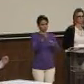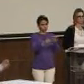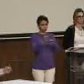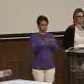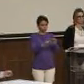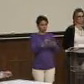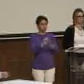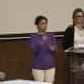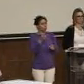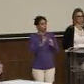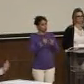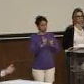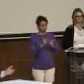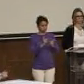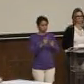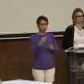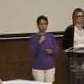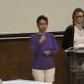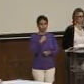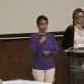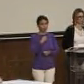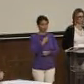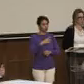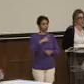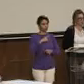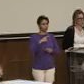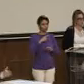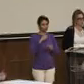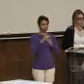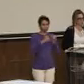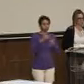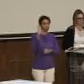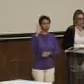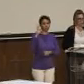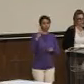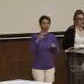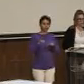ou administrativamente, que não possam concorrer. E políticos também.